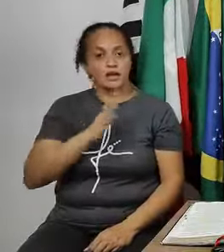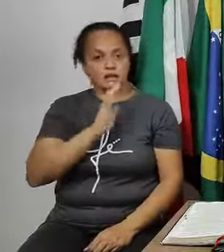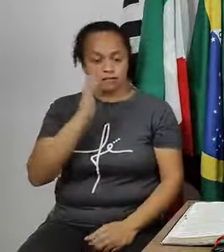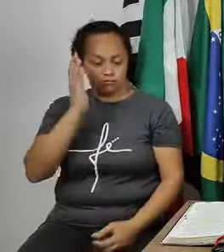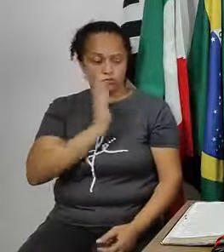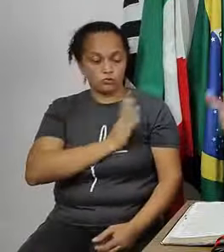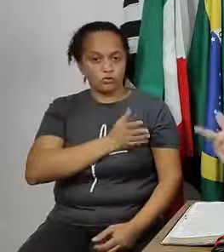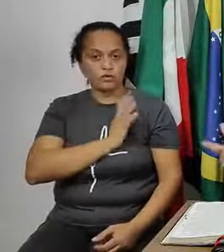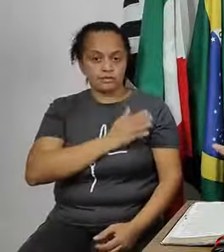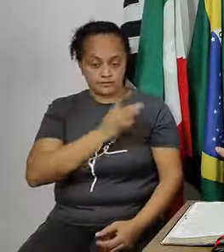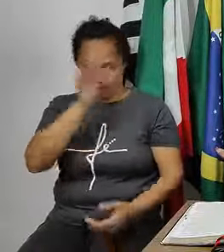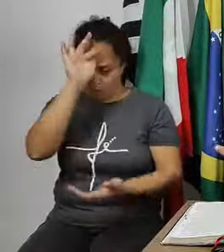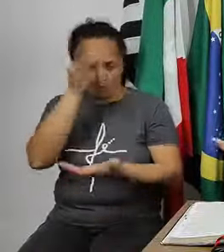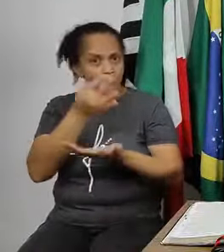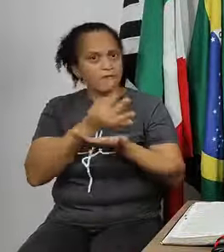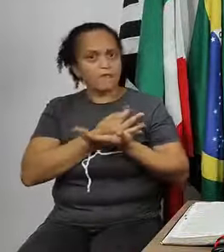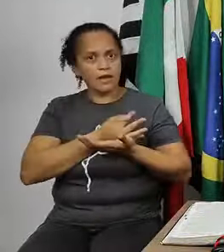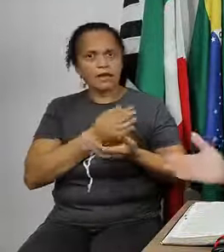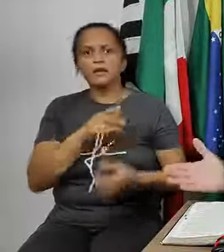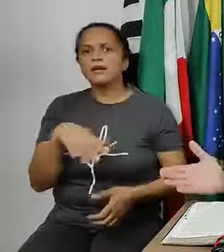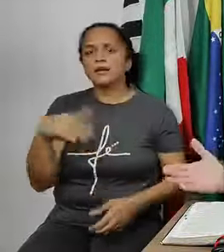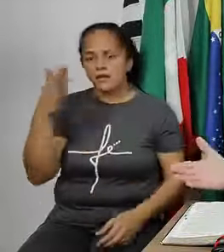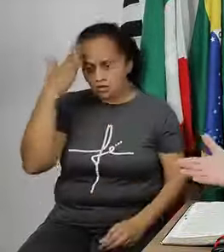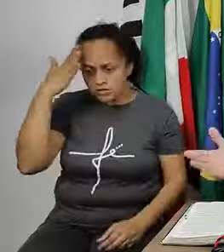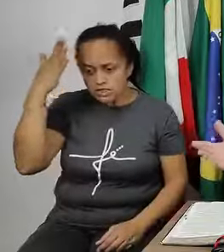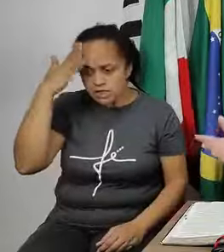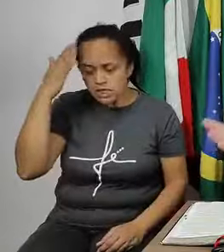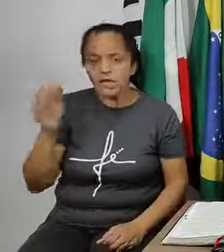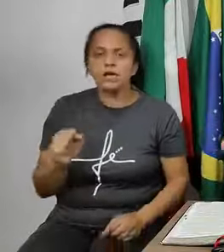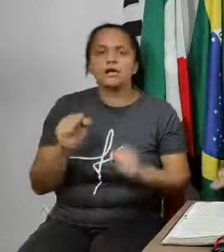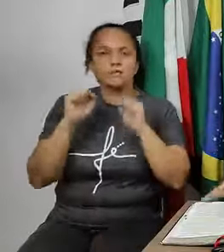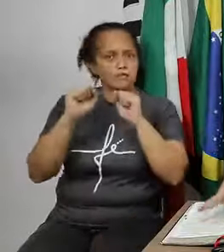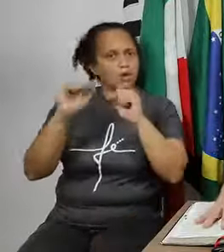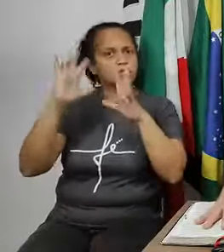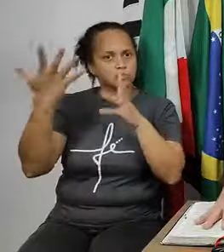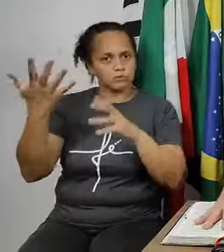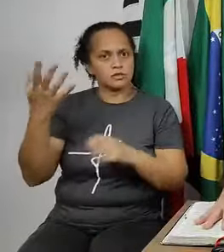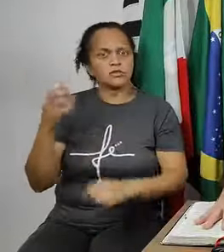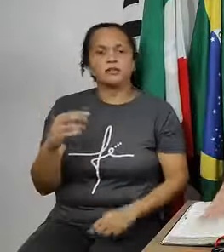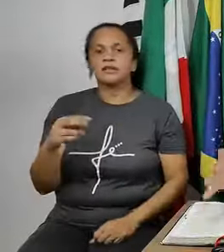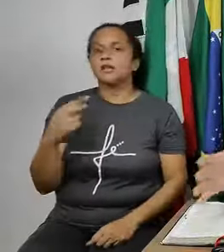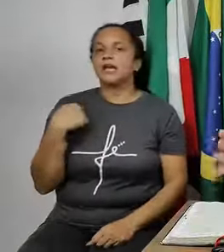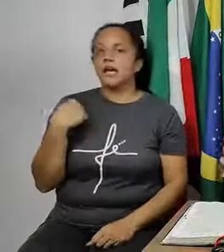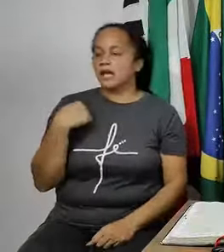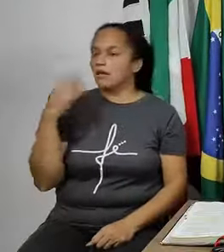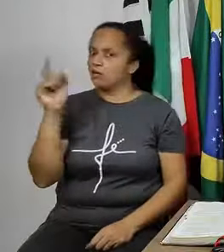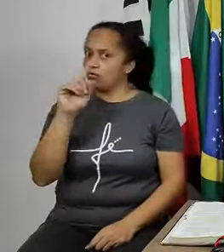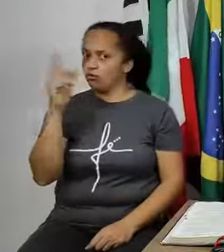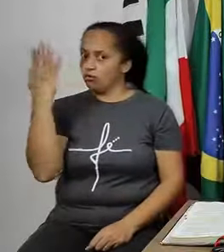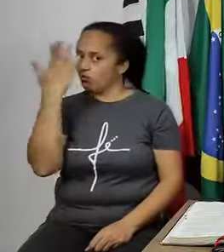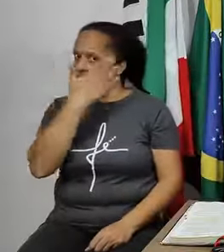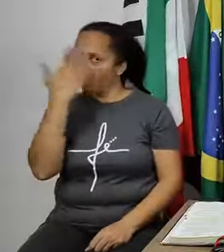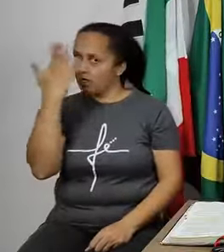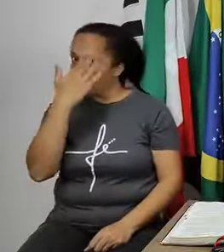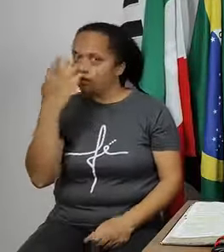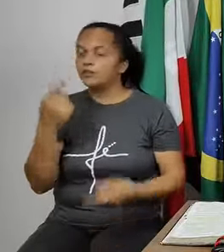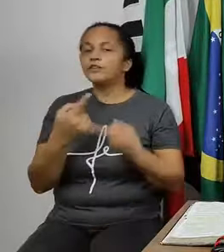fatos que a gente não vê. Se eu estou podendo ver, se eu estou podendo tocar, eu não preciso de